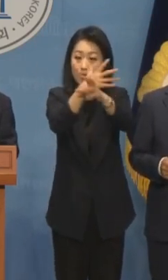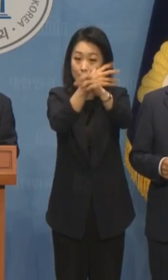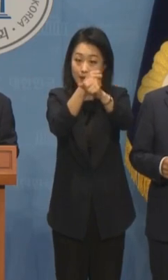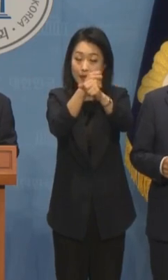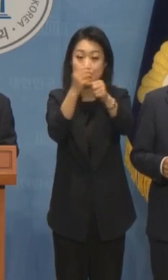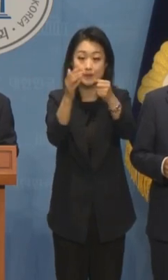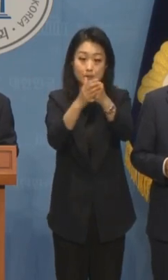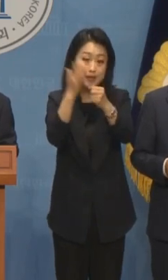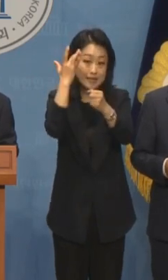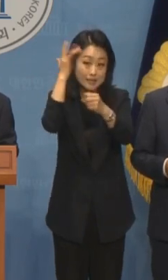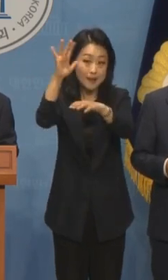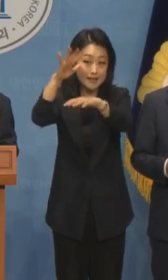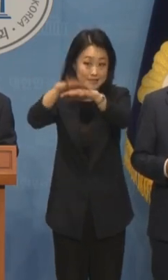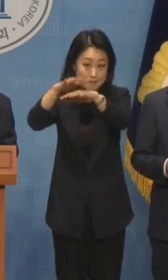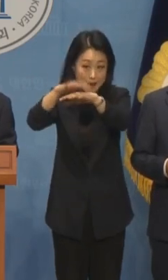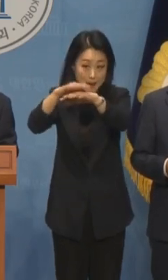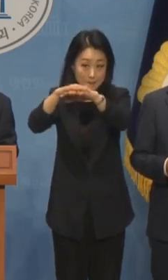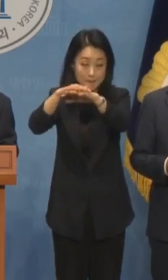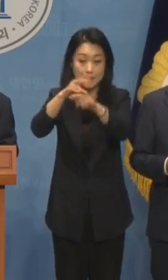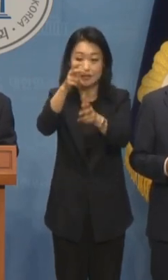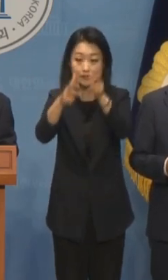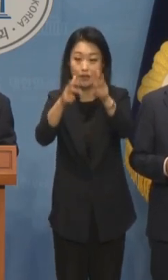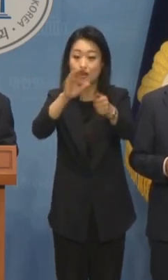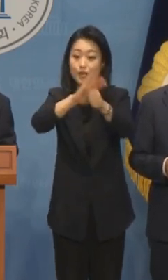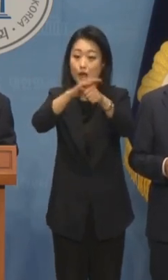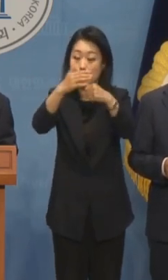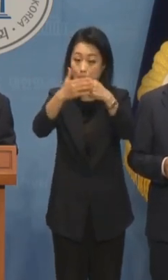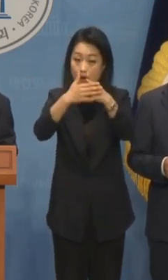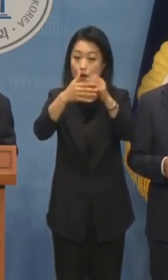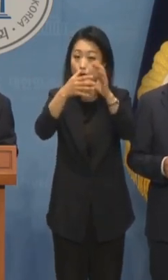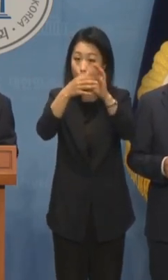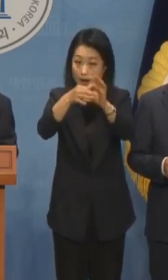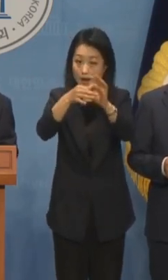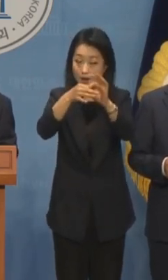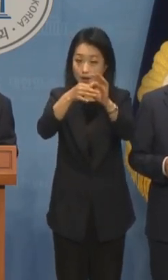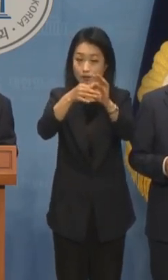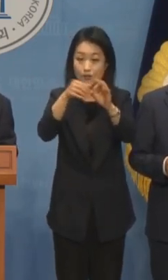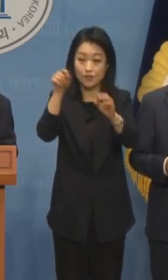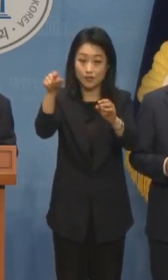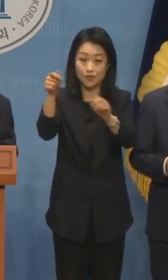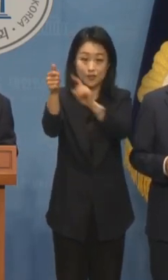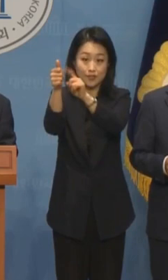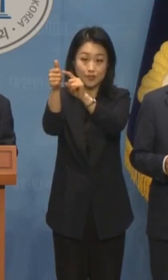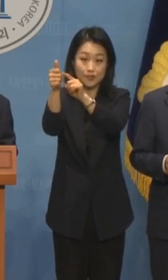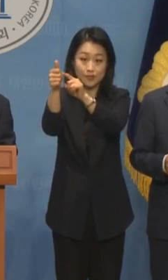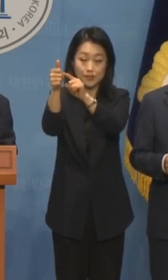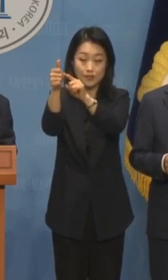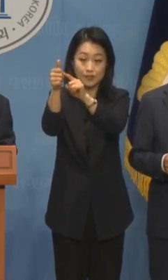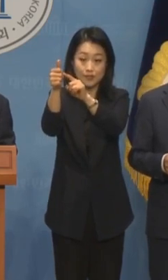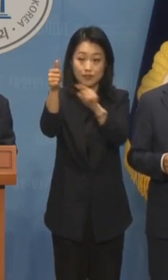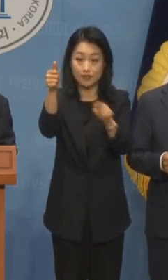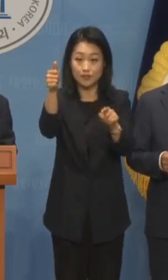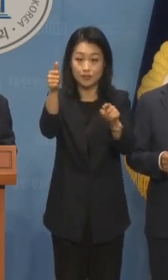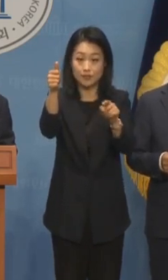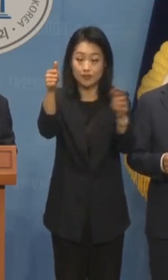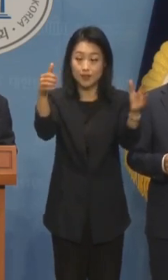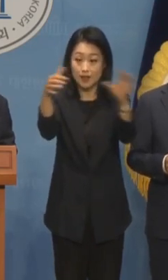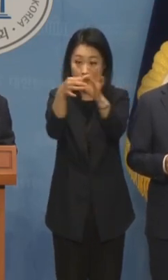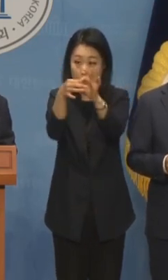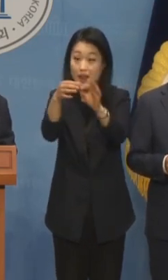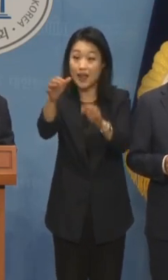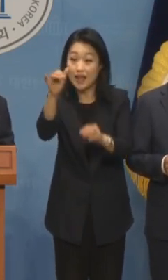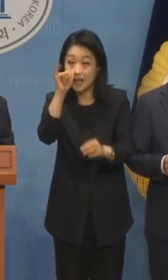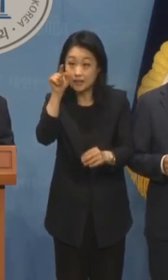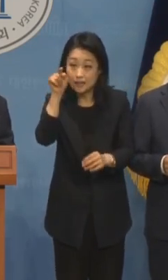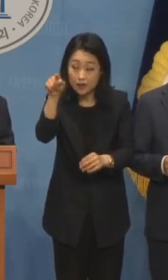스마트팜을 포함한 농업 분야의 협력 사업조차 아태엽 안부수에게 사업권이 넘어간 상황이었다는